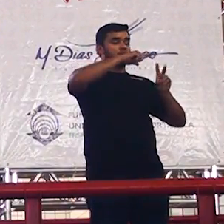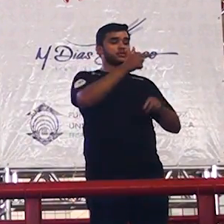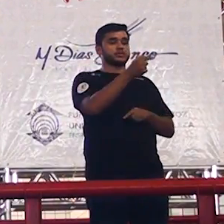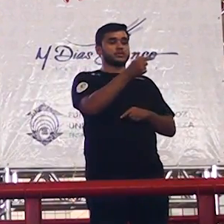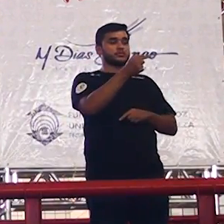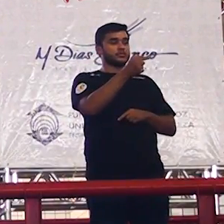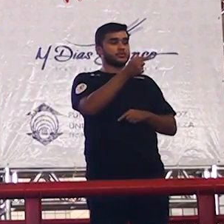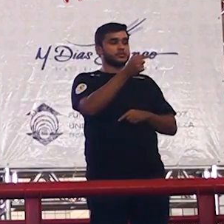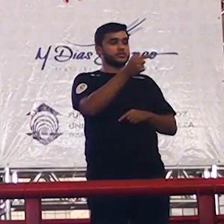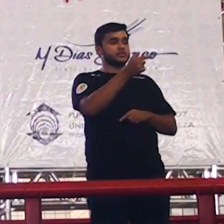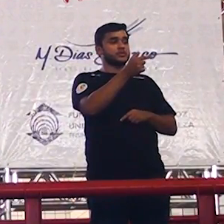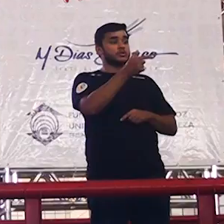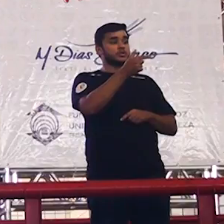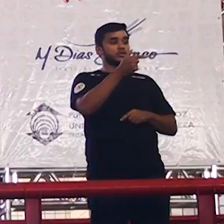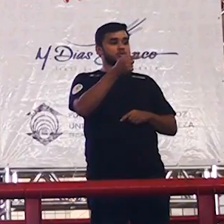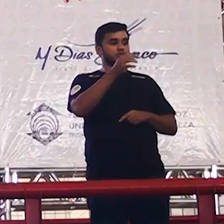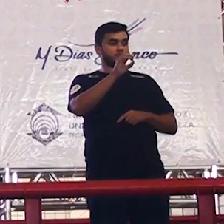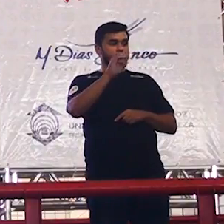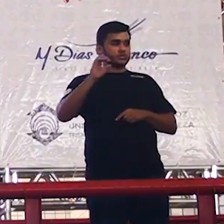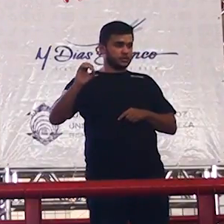7.700. Professor,